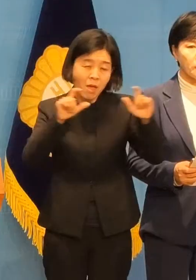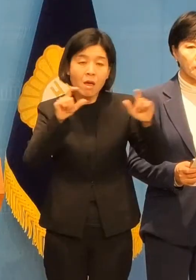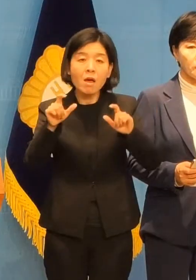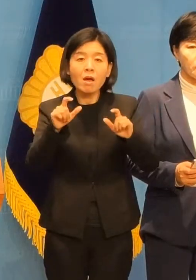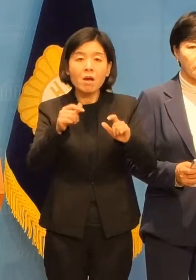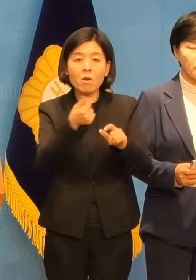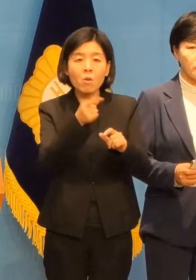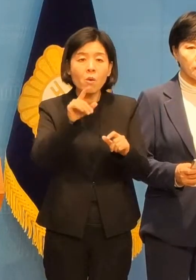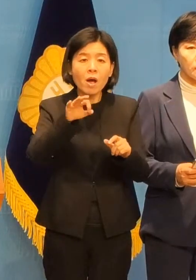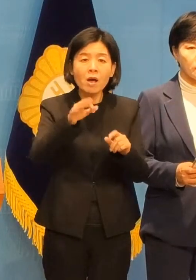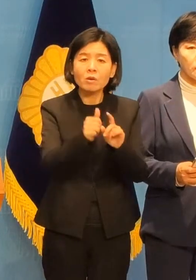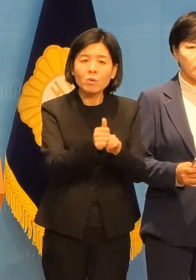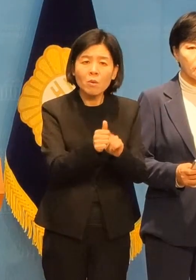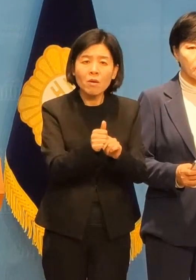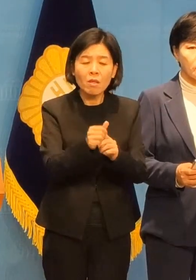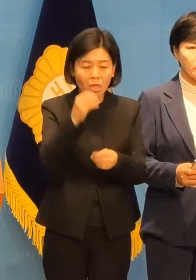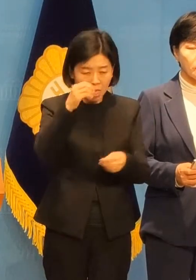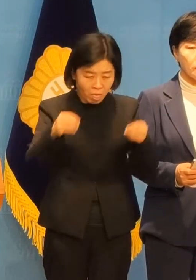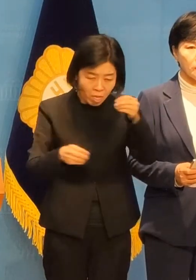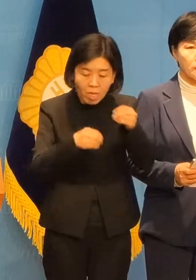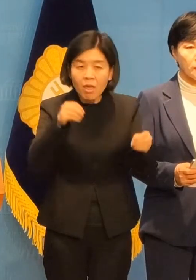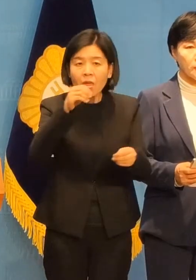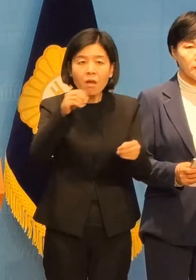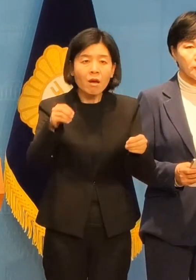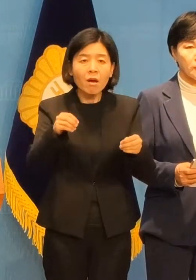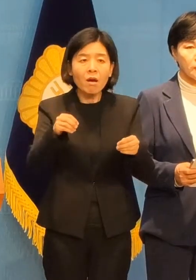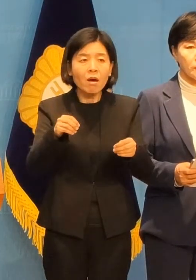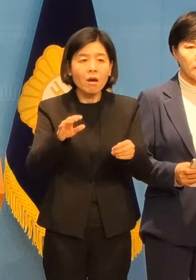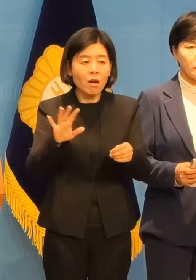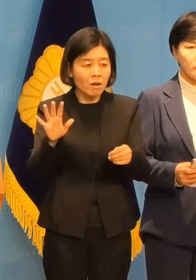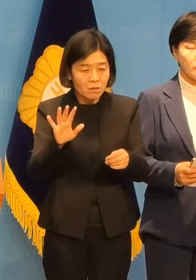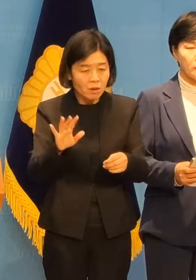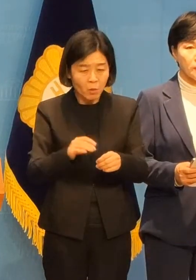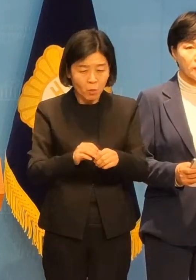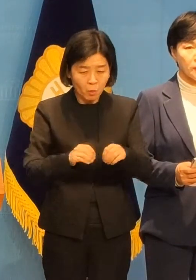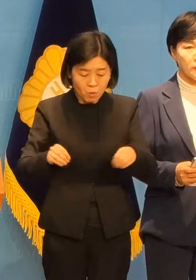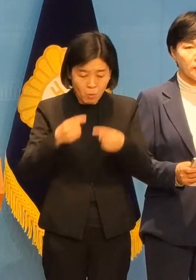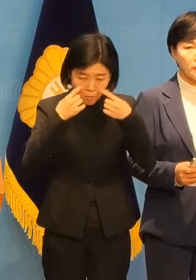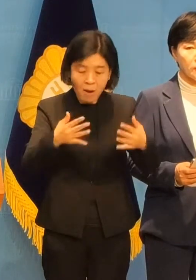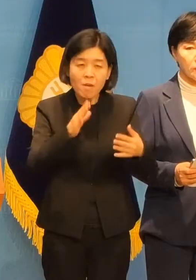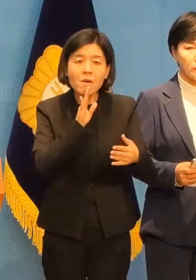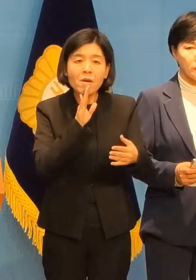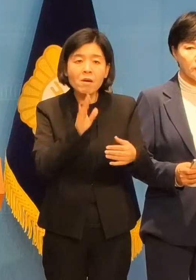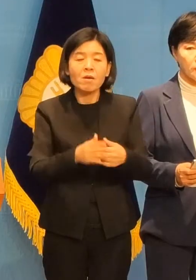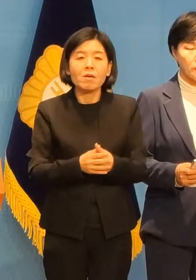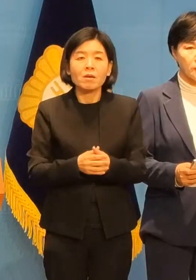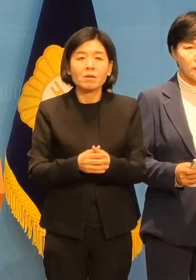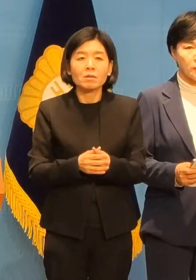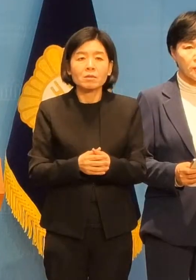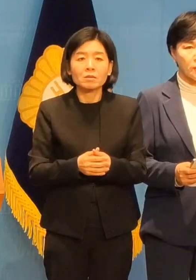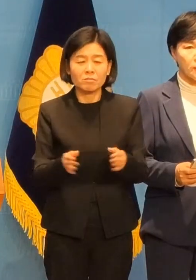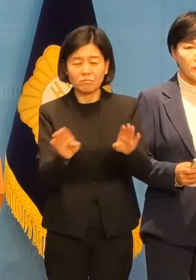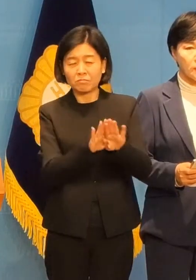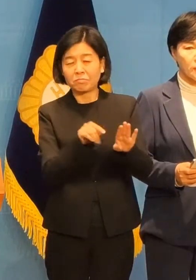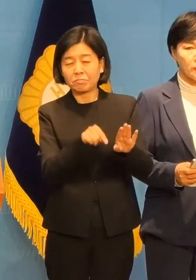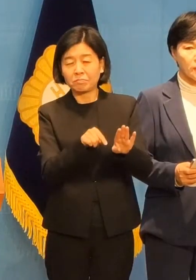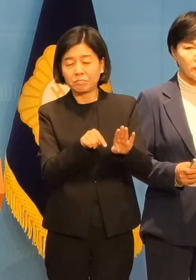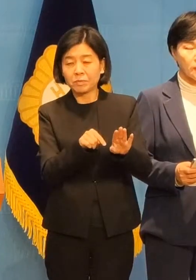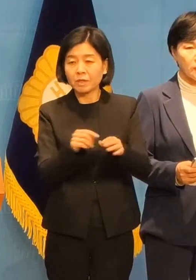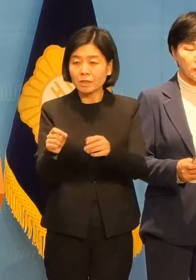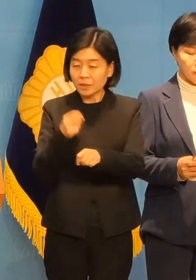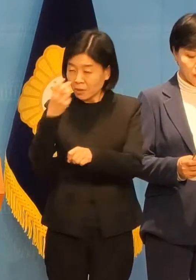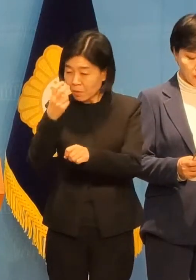있는 기억자만큼이나 자명한 내란 선동입니다. 버젓이 문까지 걸어 잠그며 특검